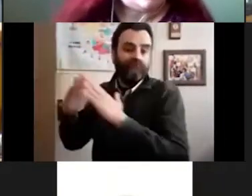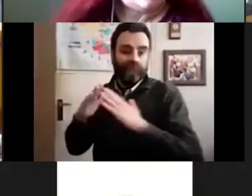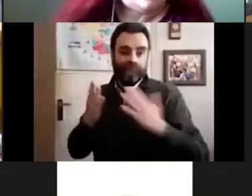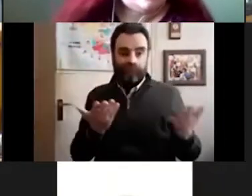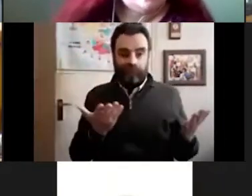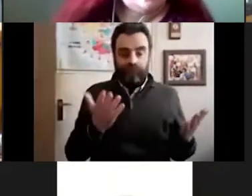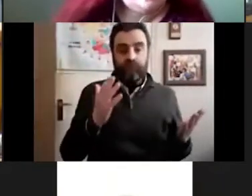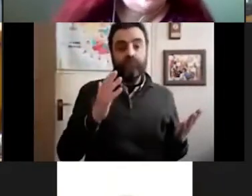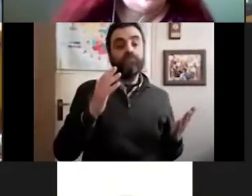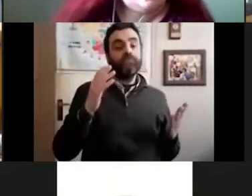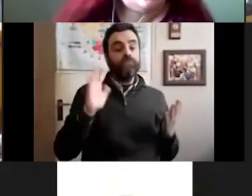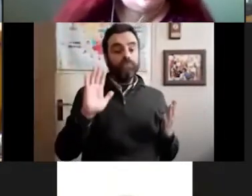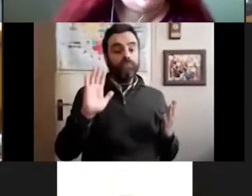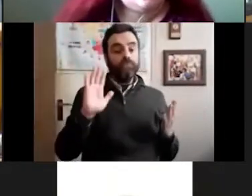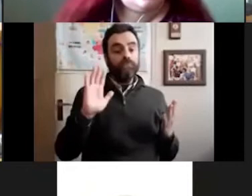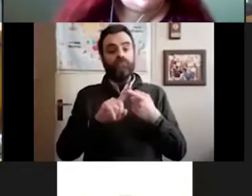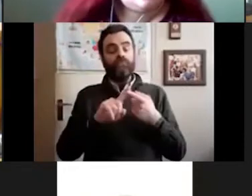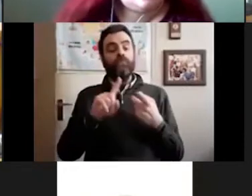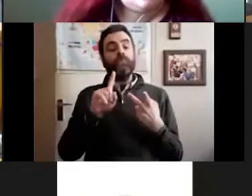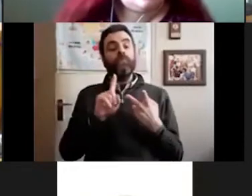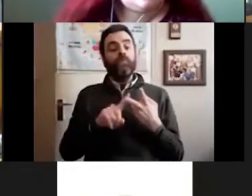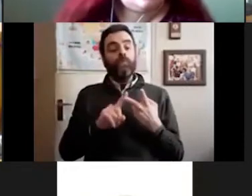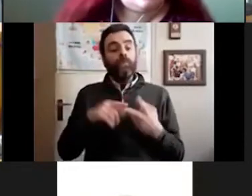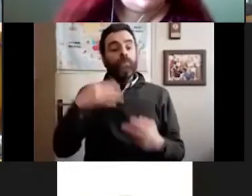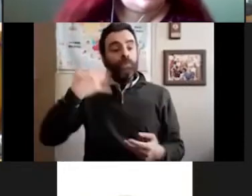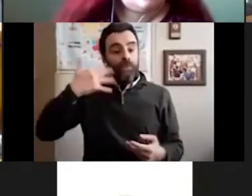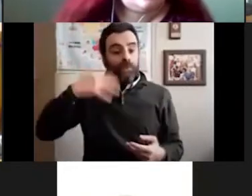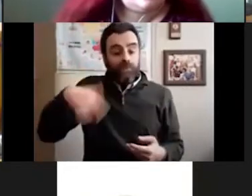el coronavirus, se fueron todos para las casas